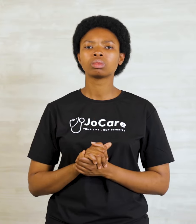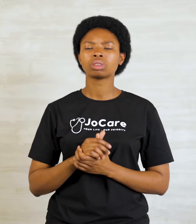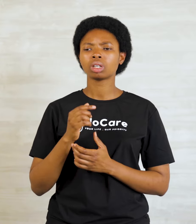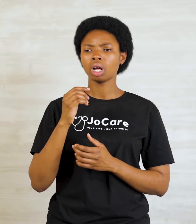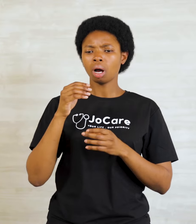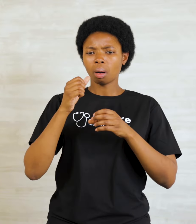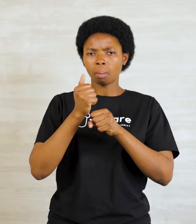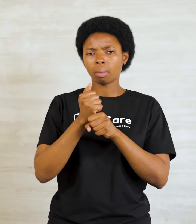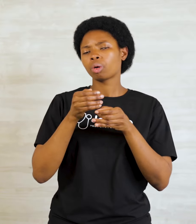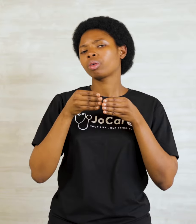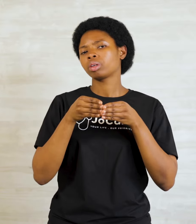akeka ko